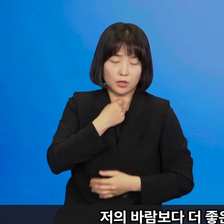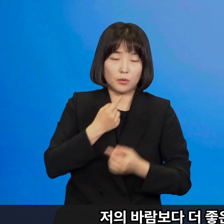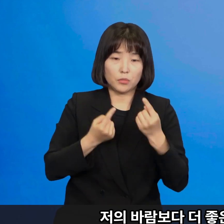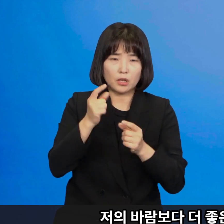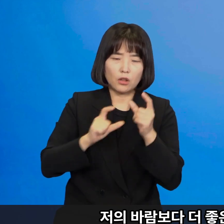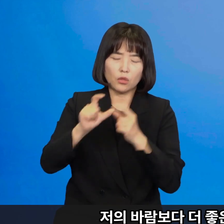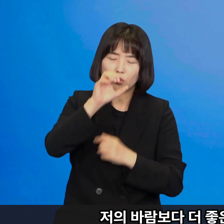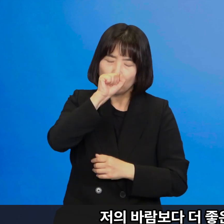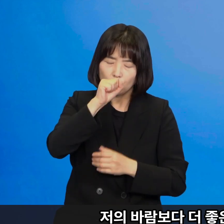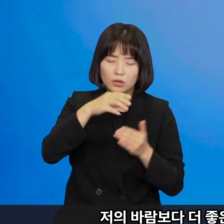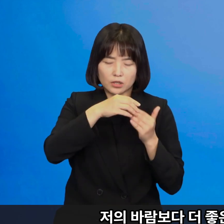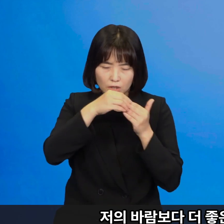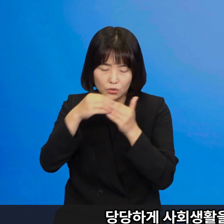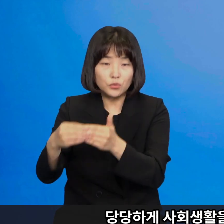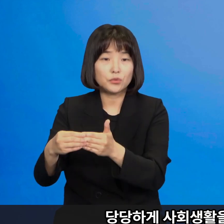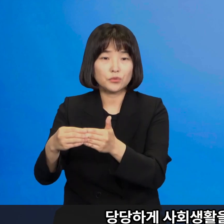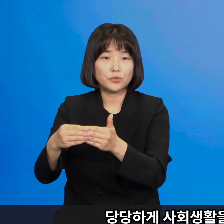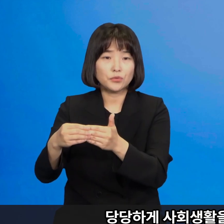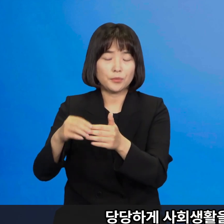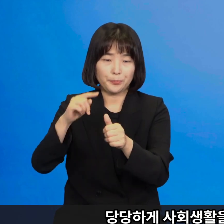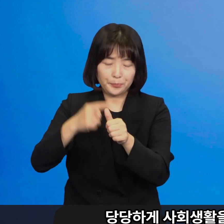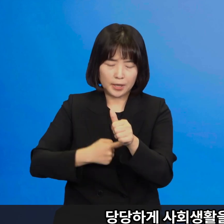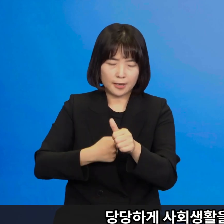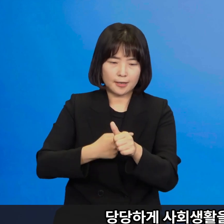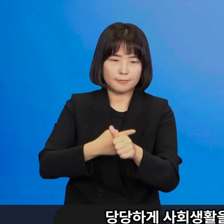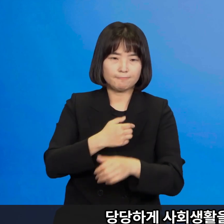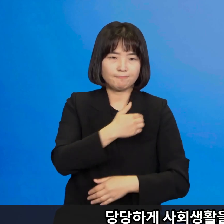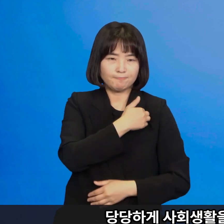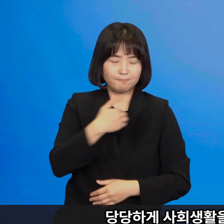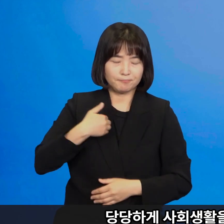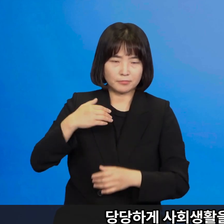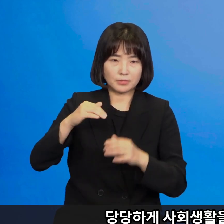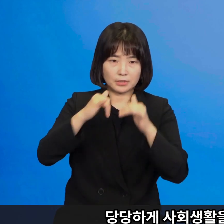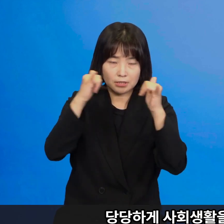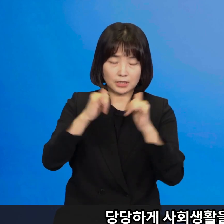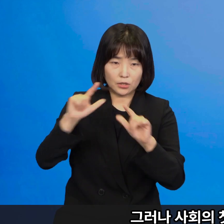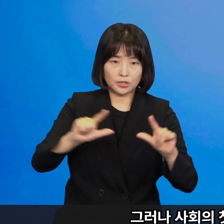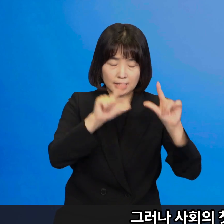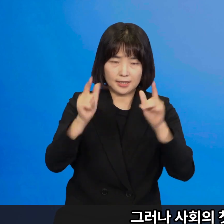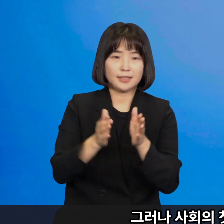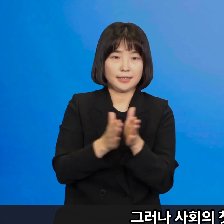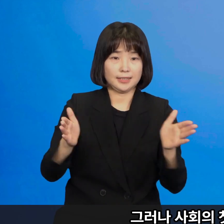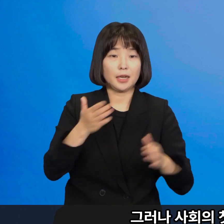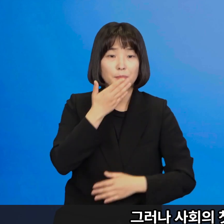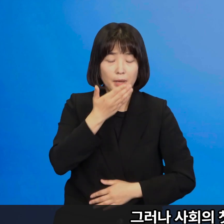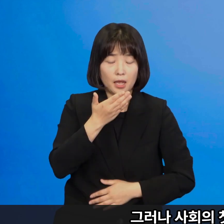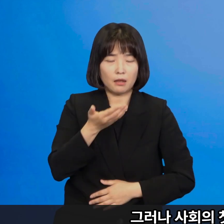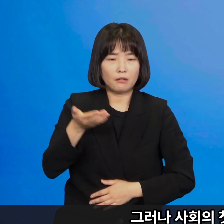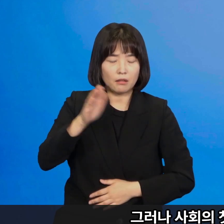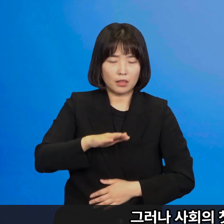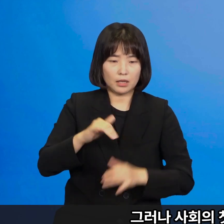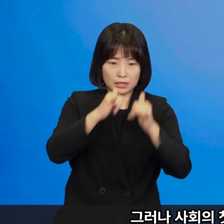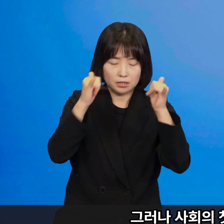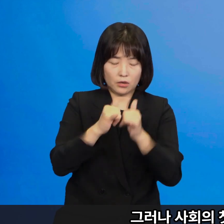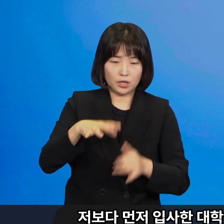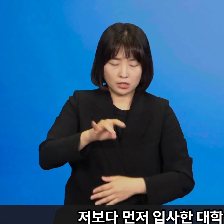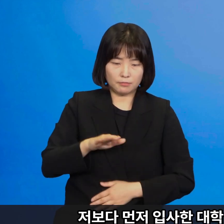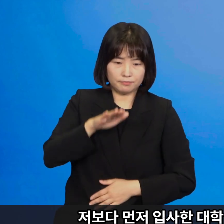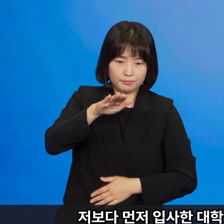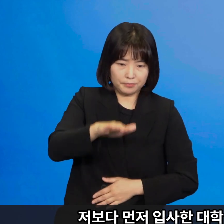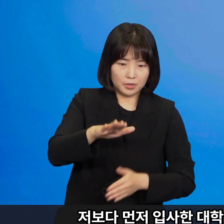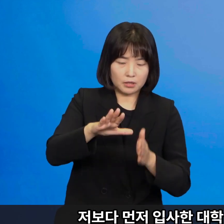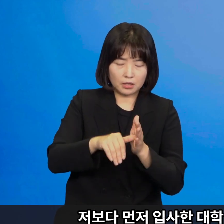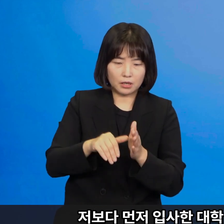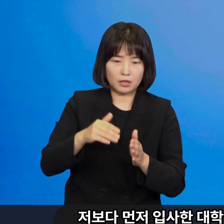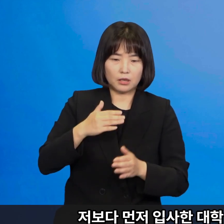좋은 것으로 인도해 주셔서 당당하게 사회생활을 시작하게 되었습니다. 그러나 사회에 첫 발을 내딛었을 때